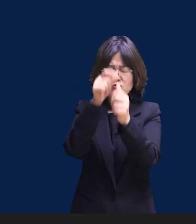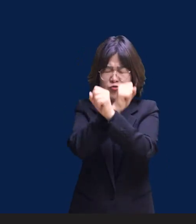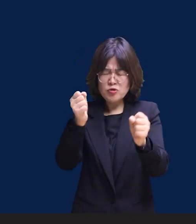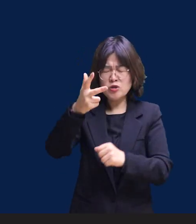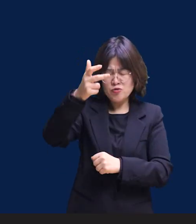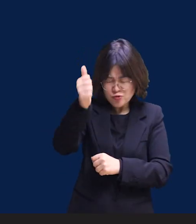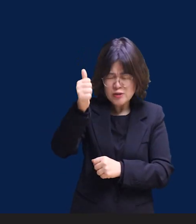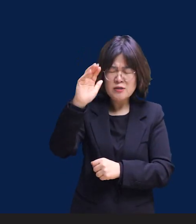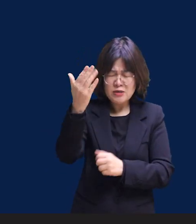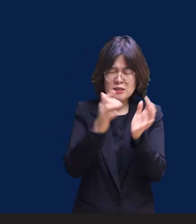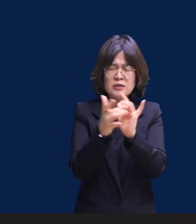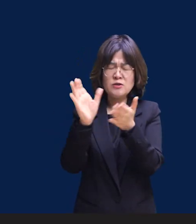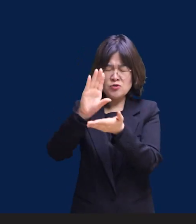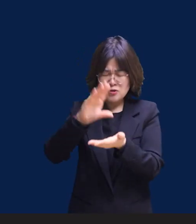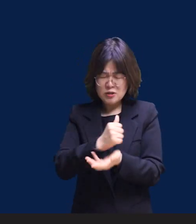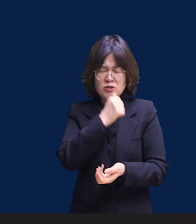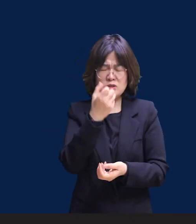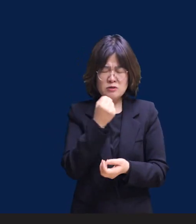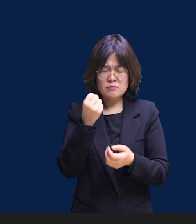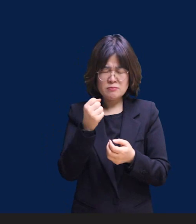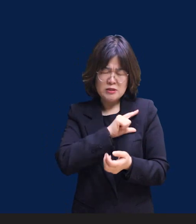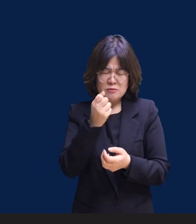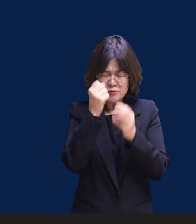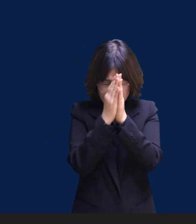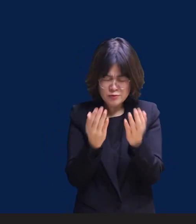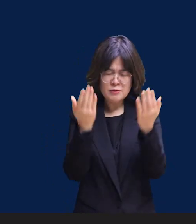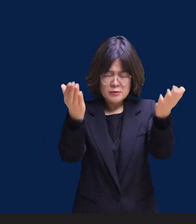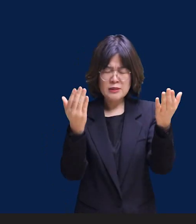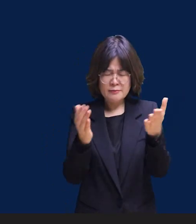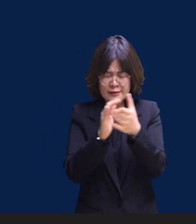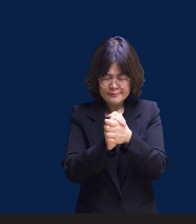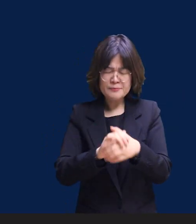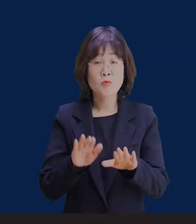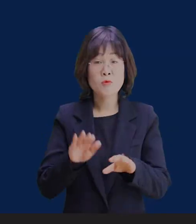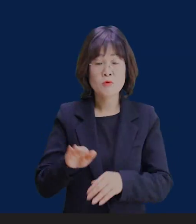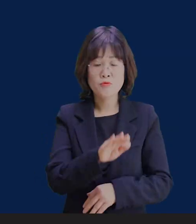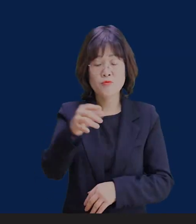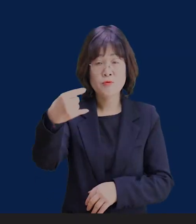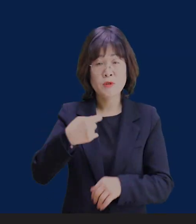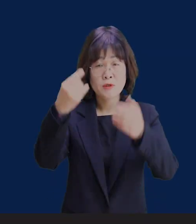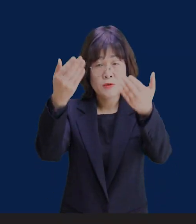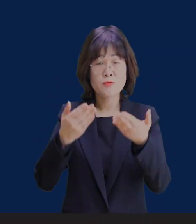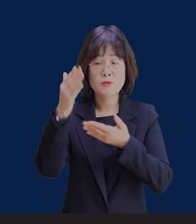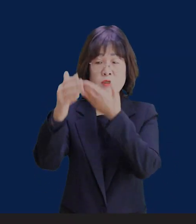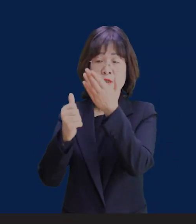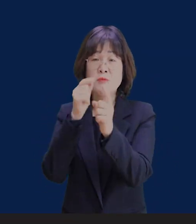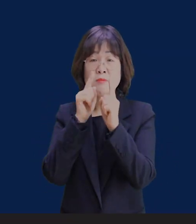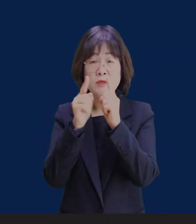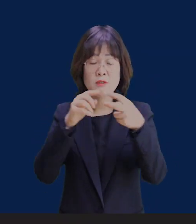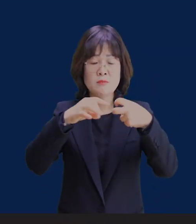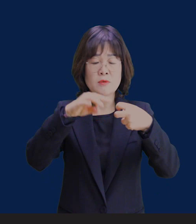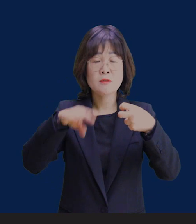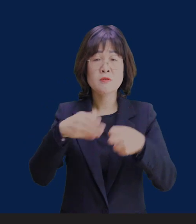구속의 주님이 되시는 예수 그리스도의 이름으로 기도합니다. 아멘. 오늘 우리에게 주시는